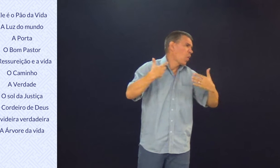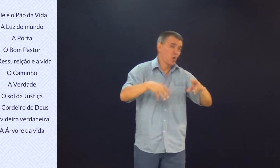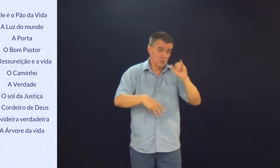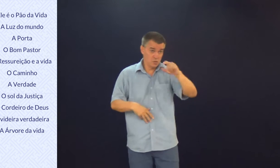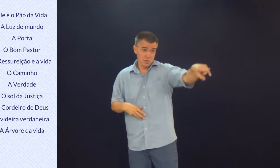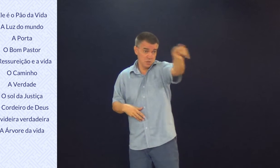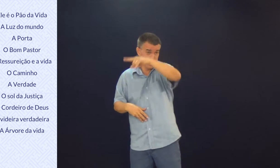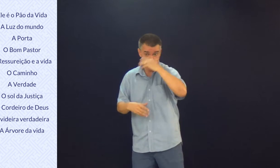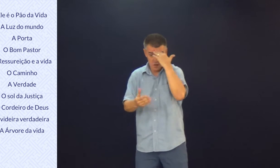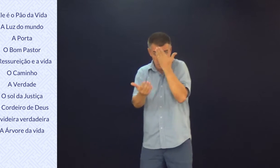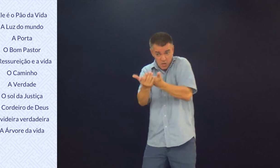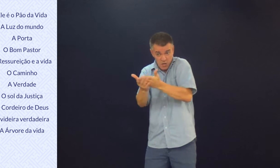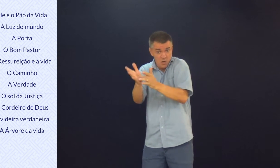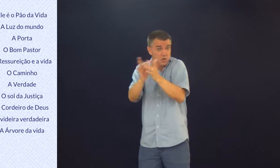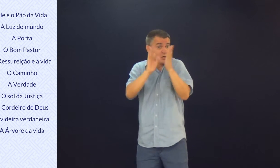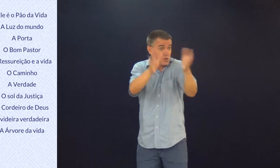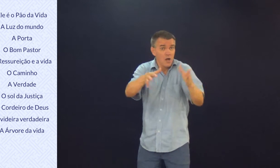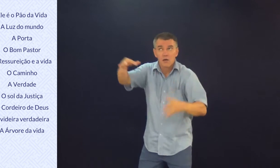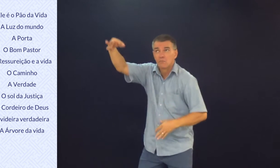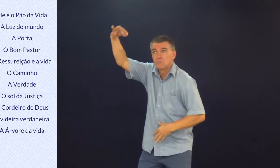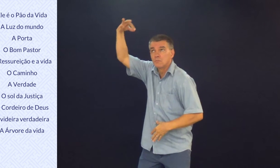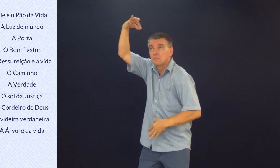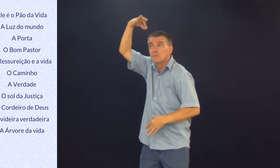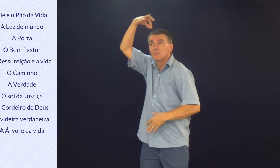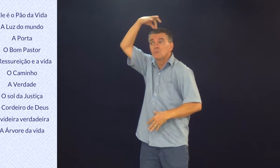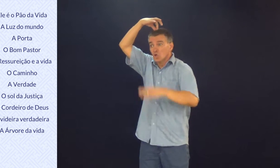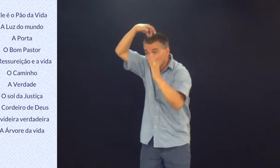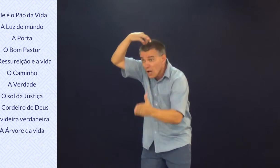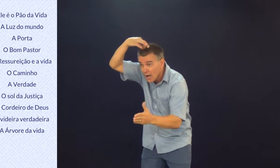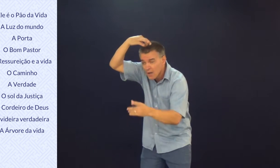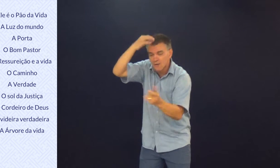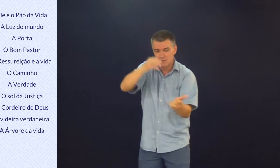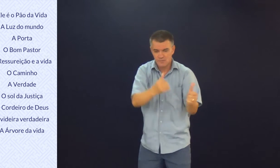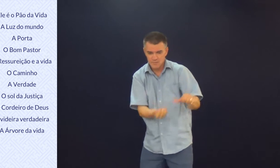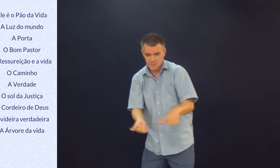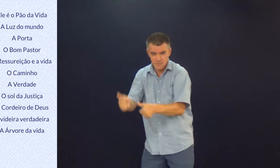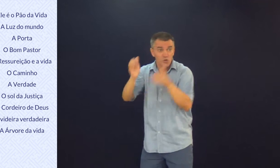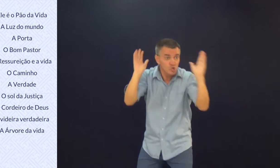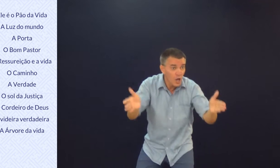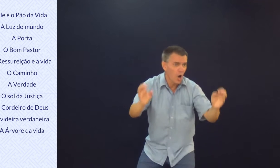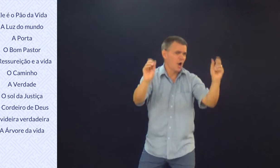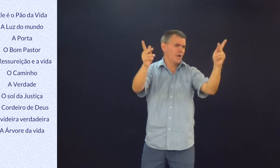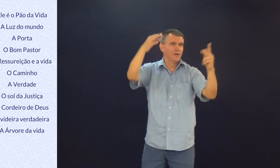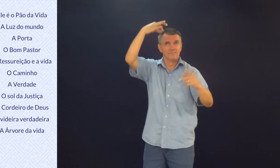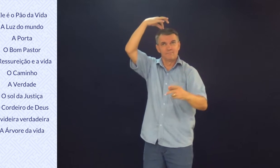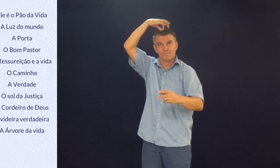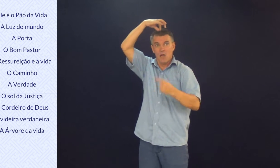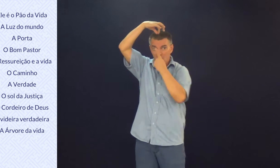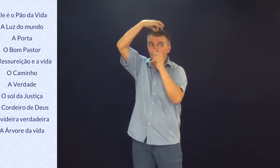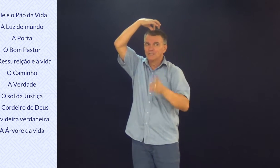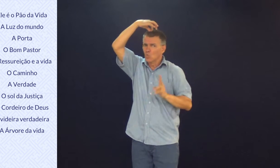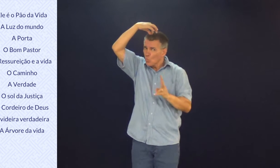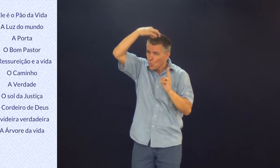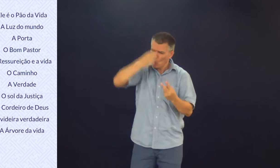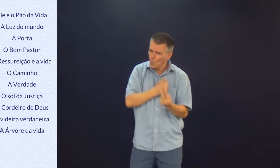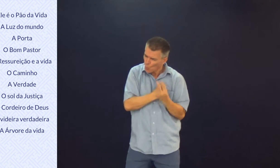uau se vocês acreditam em jesus e vocês têm espírito santo e já batizados último